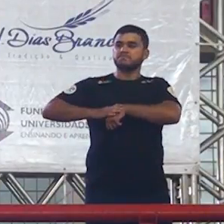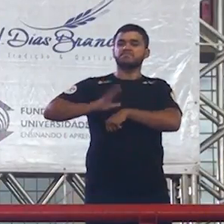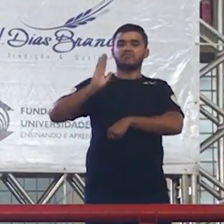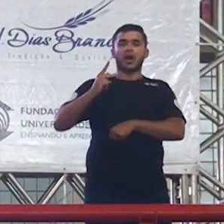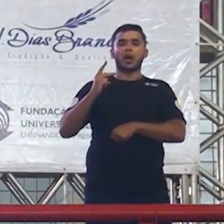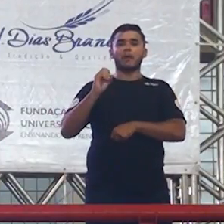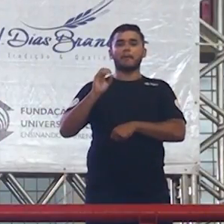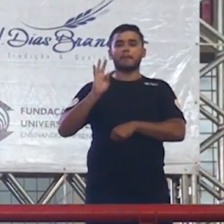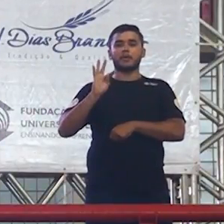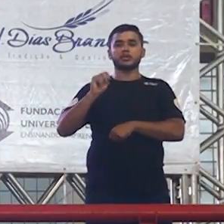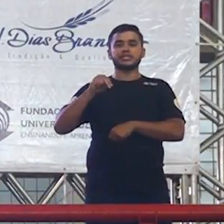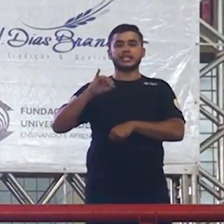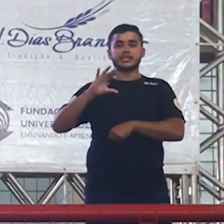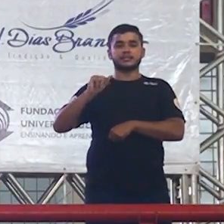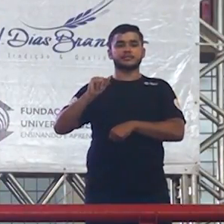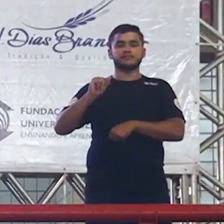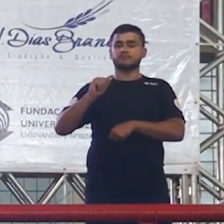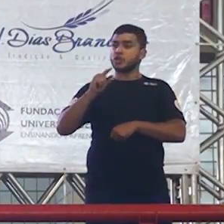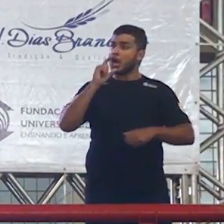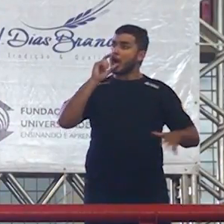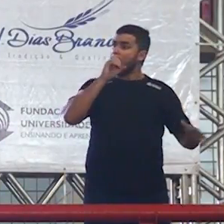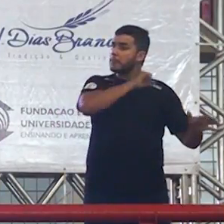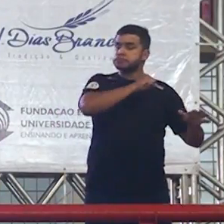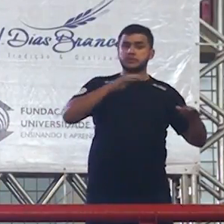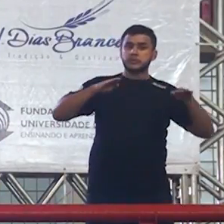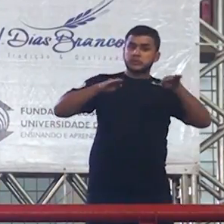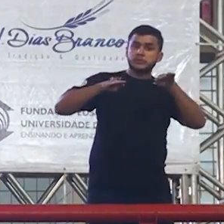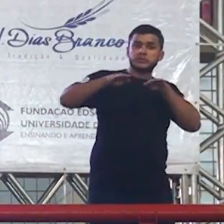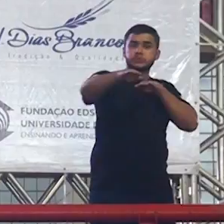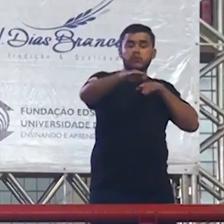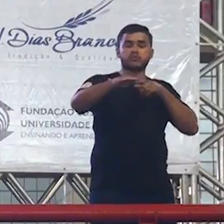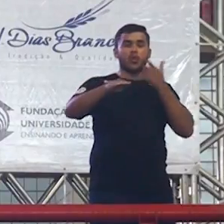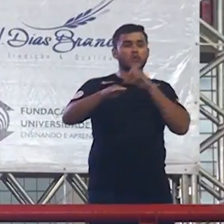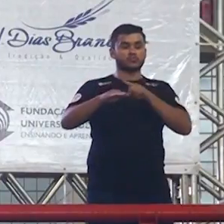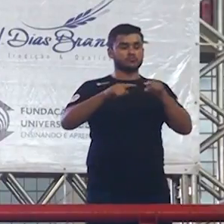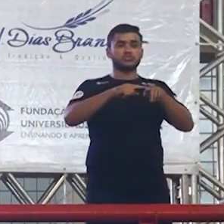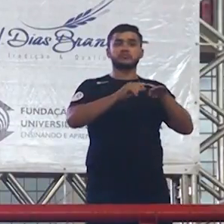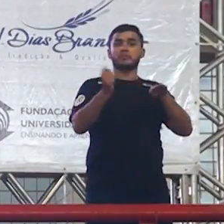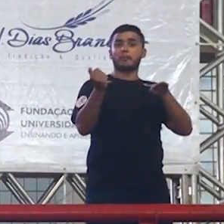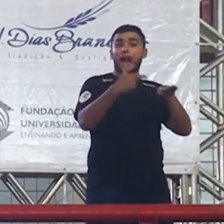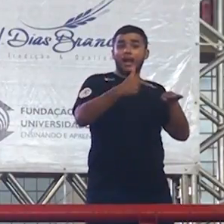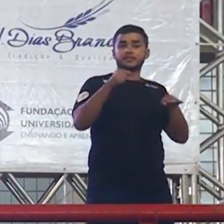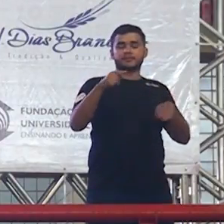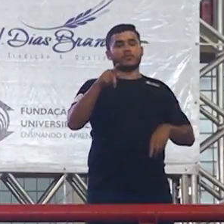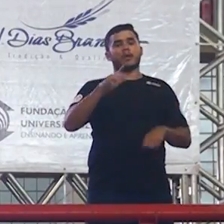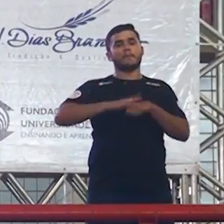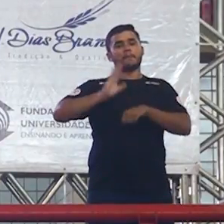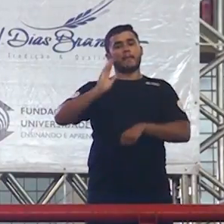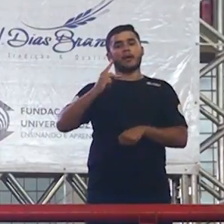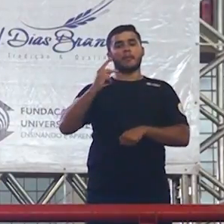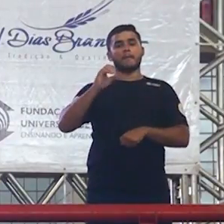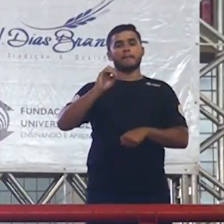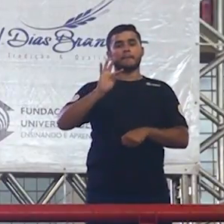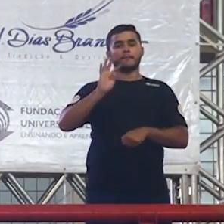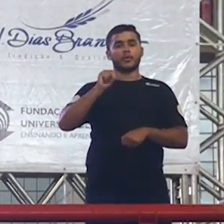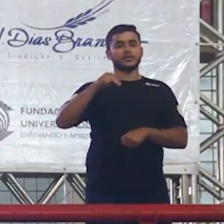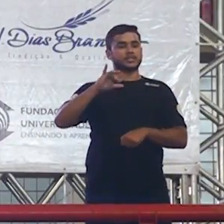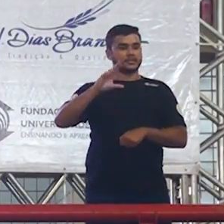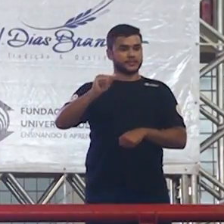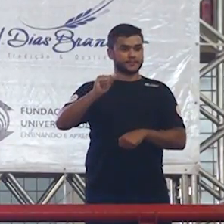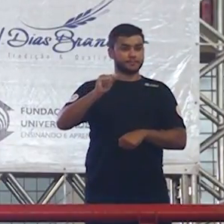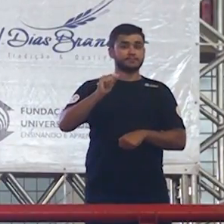potente. Ele consegue fazer essa transformação de energia cinética de 0 a 100 em menos tempo. Então ele é mais